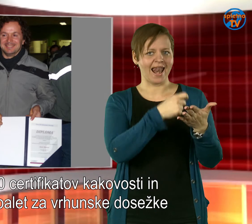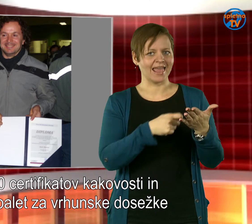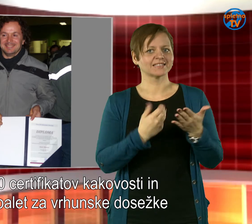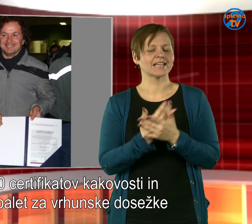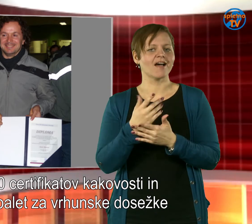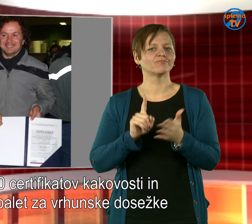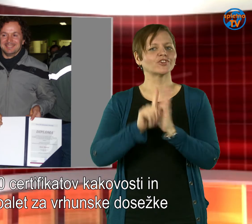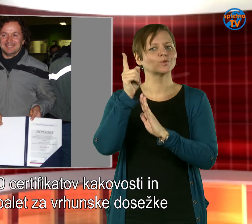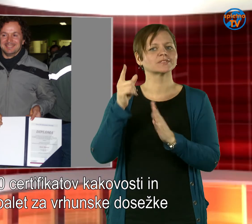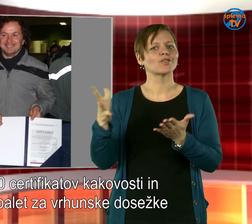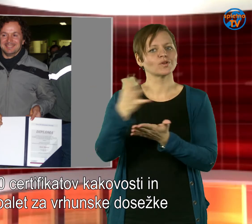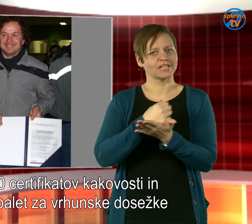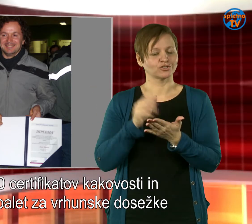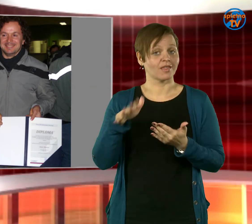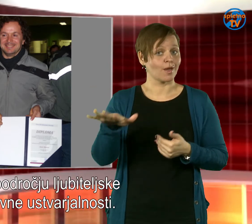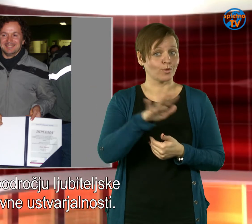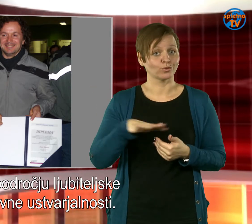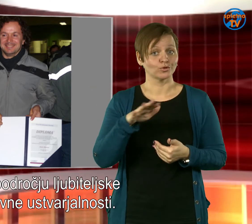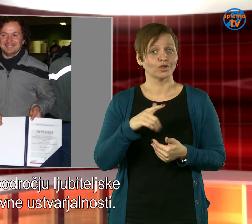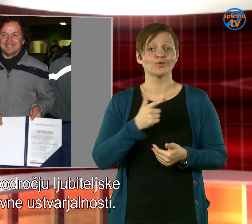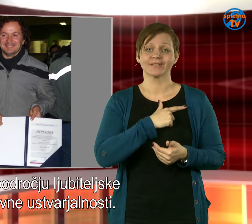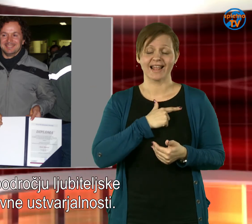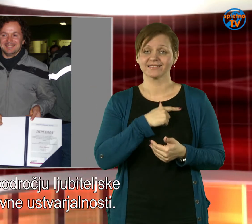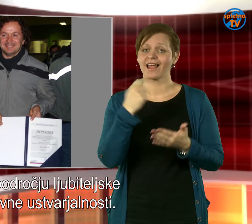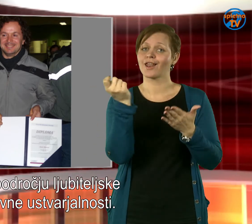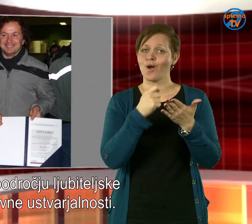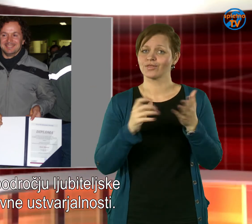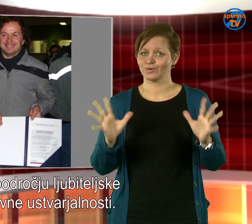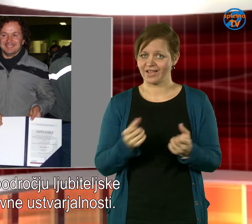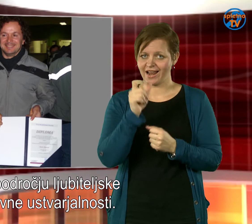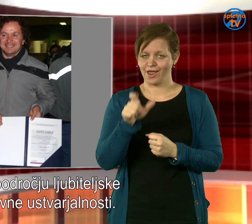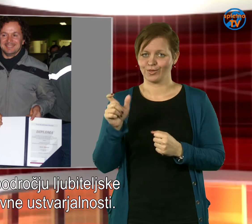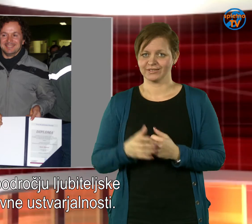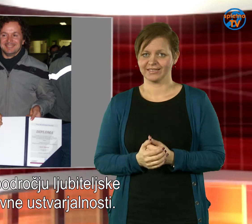na področju ljubiteljske likovne ustvarjalnosti.